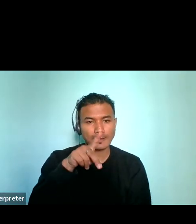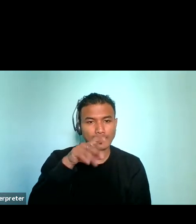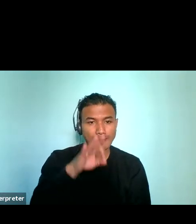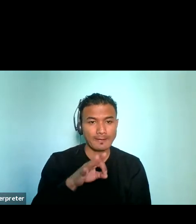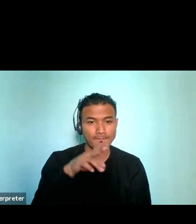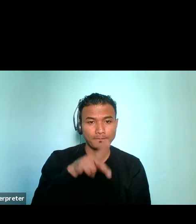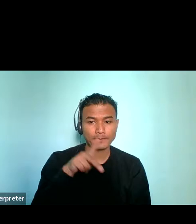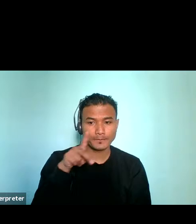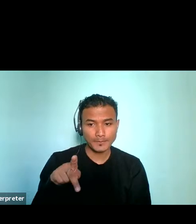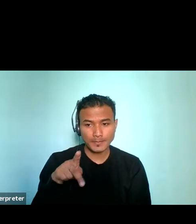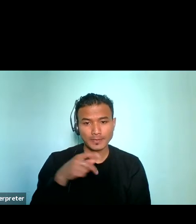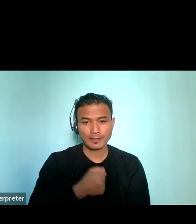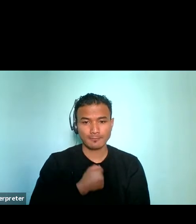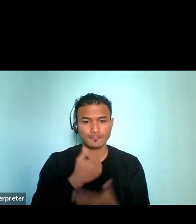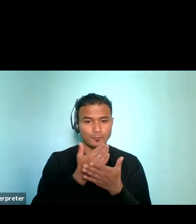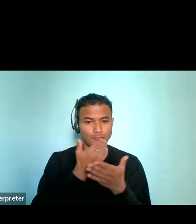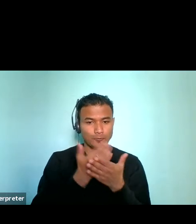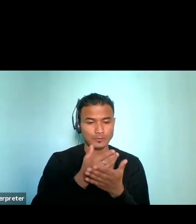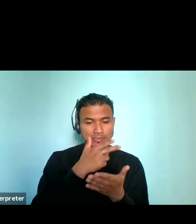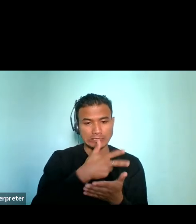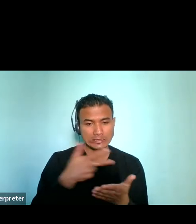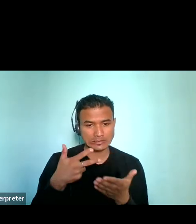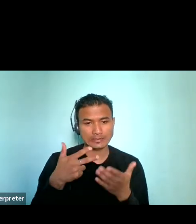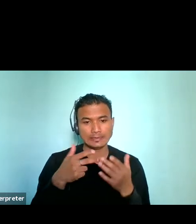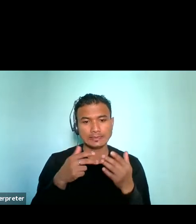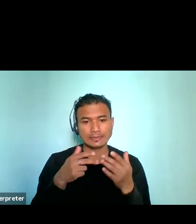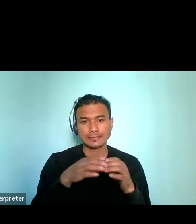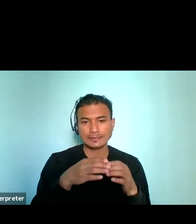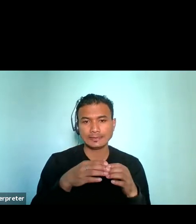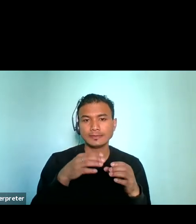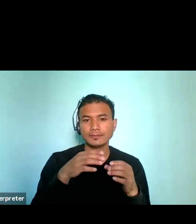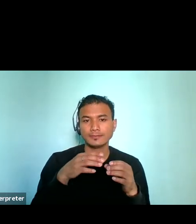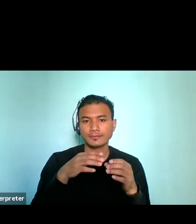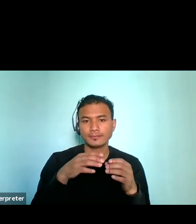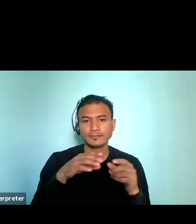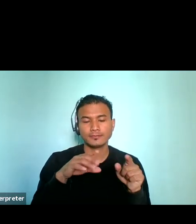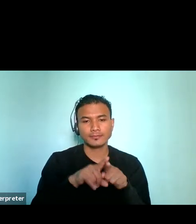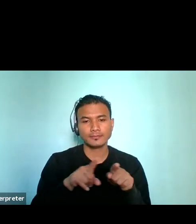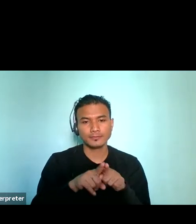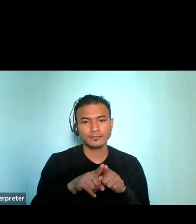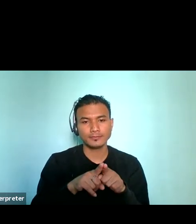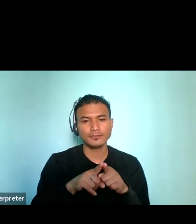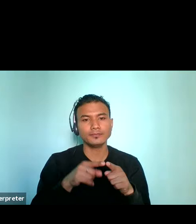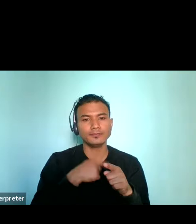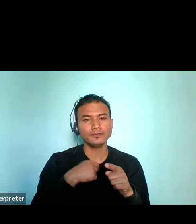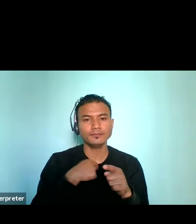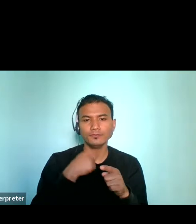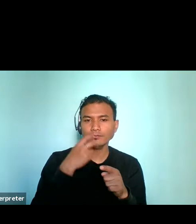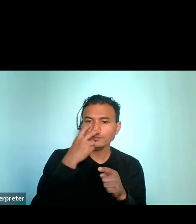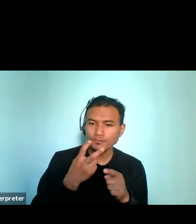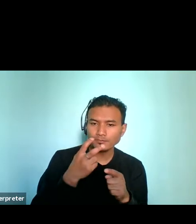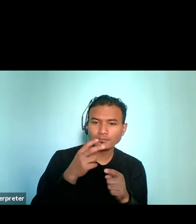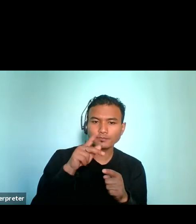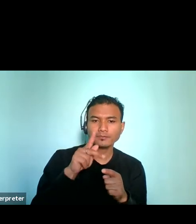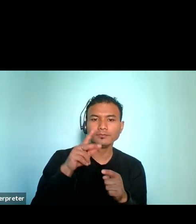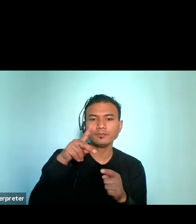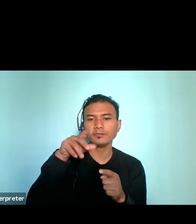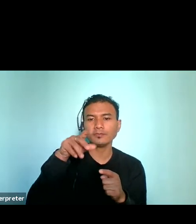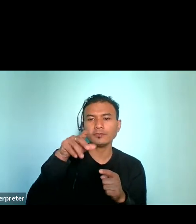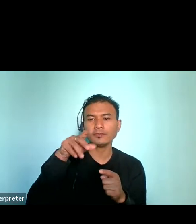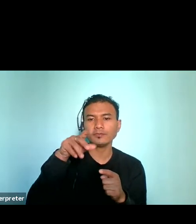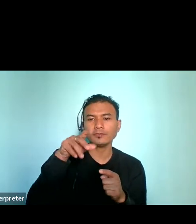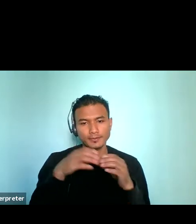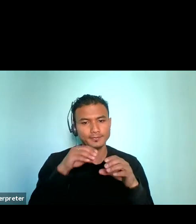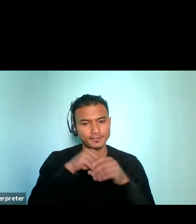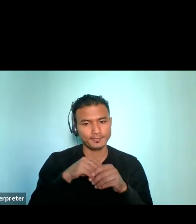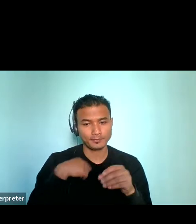saya kemudian sekolah di sekolah yang dibangun oleh Serikat Petani Pasundan. Sejak di